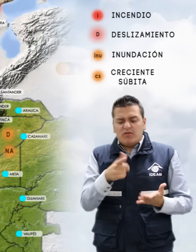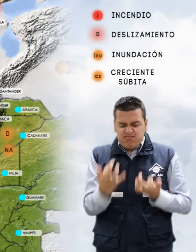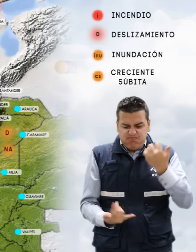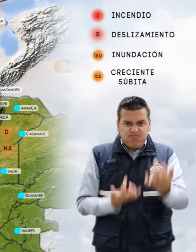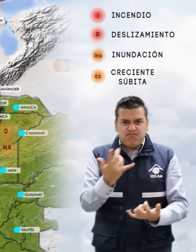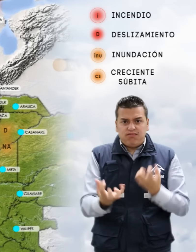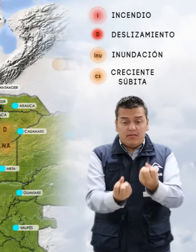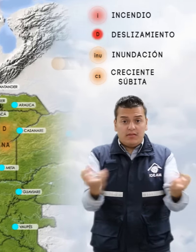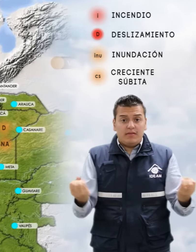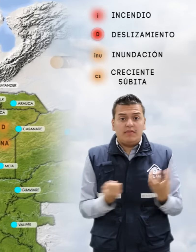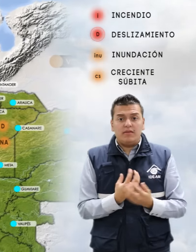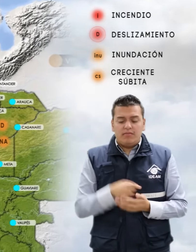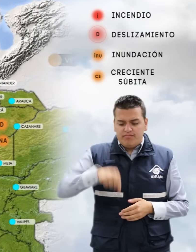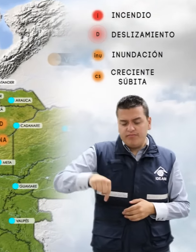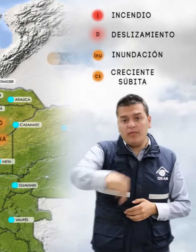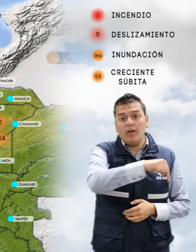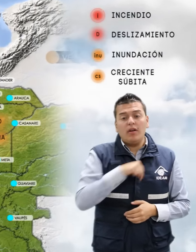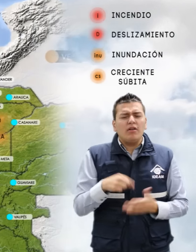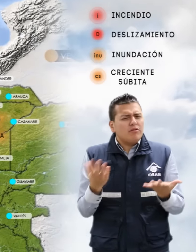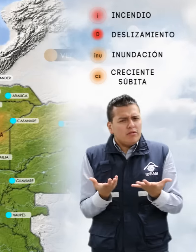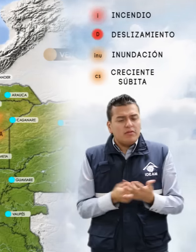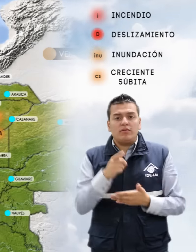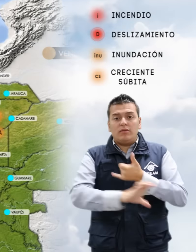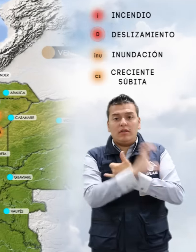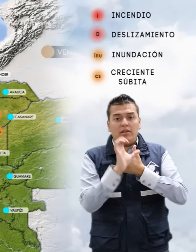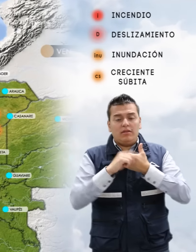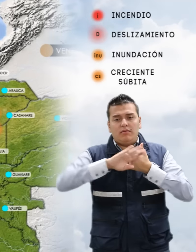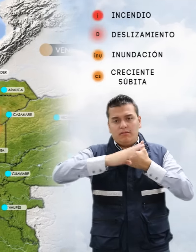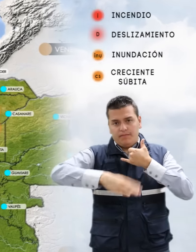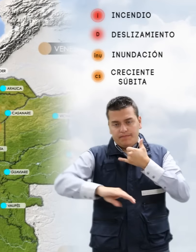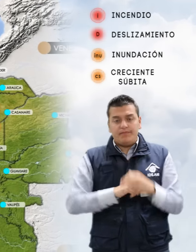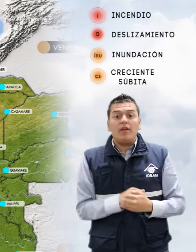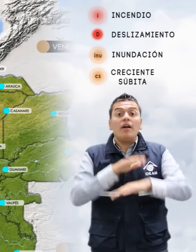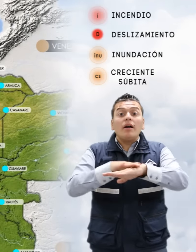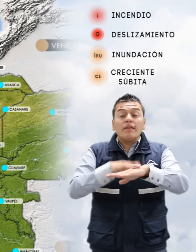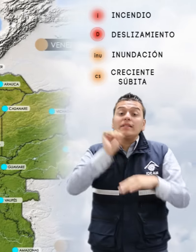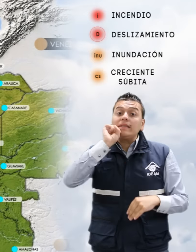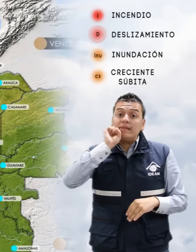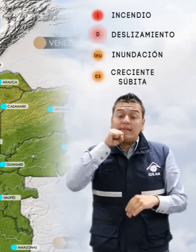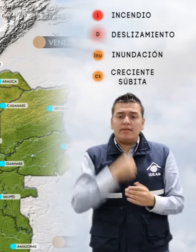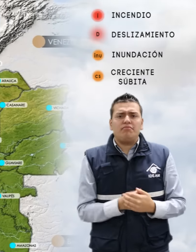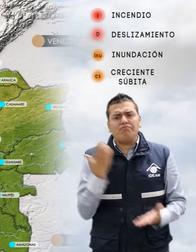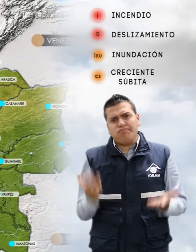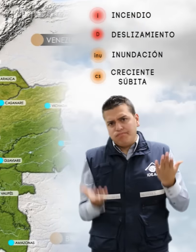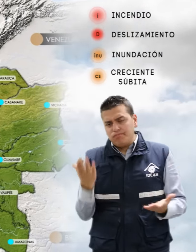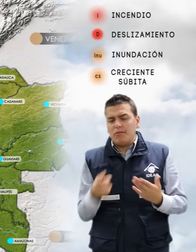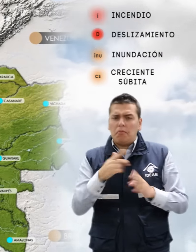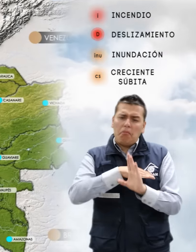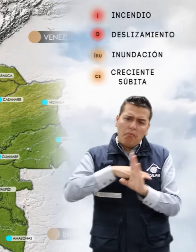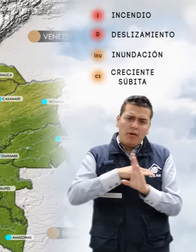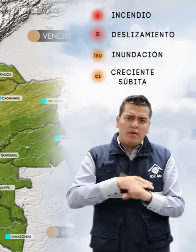incendios de la cobertura vegetal en sectores de las regiones Caribe y Andina. Alerta naranja por probabilidad